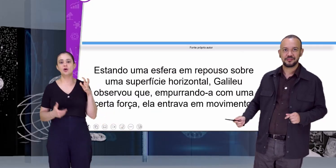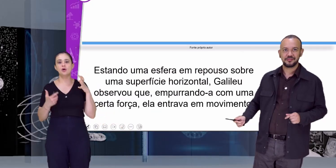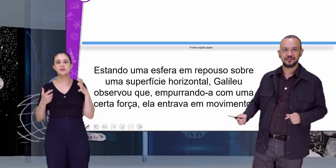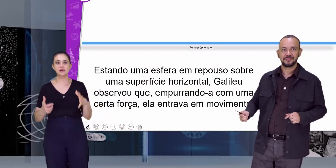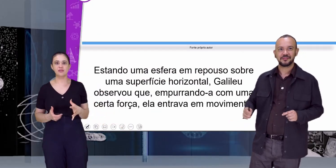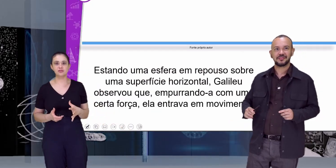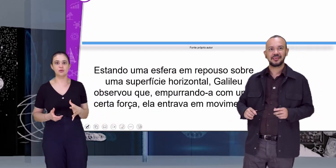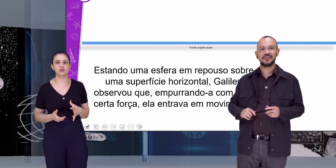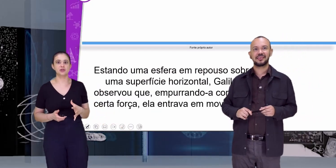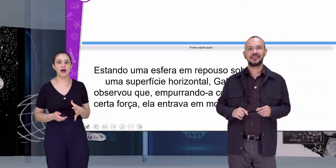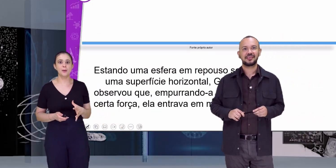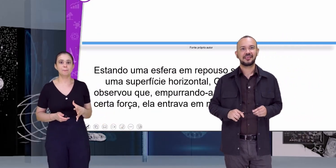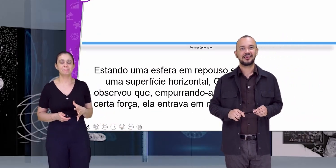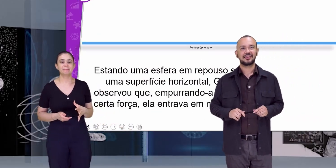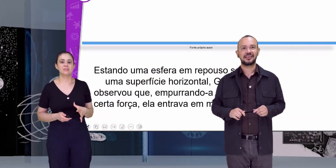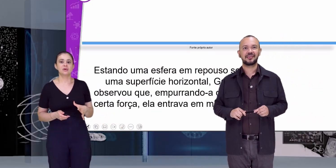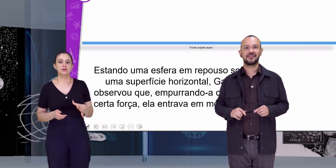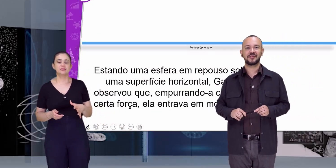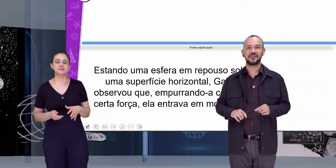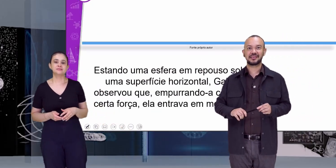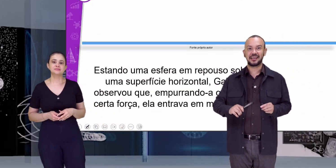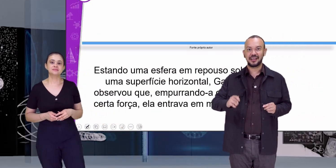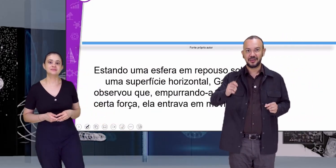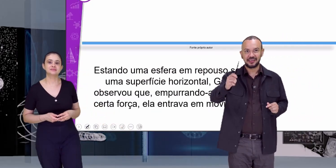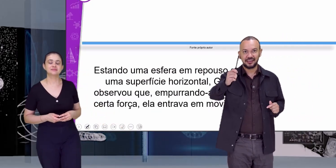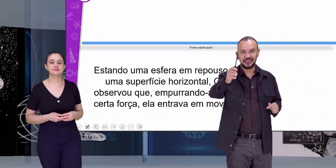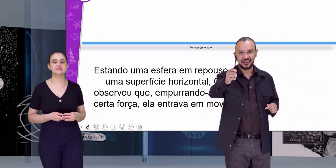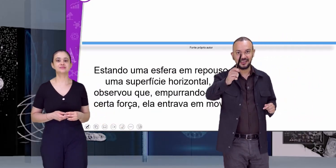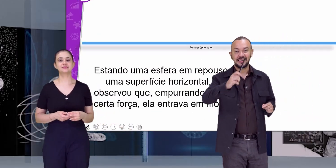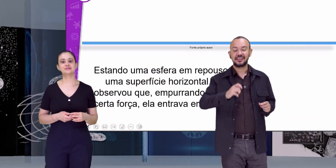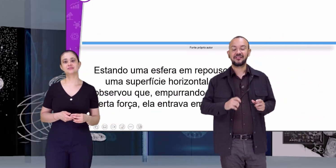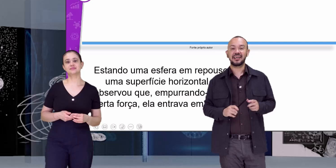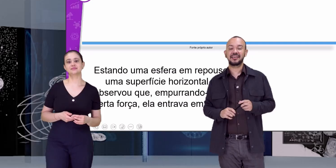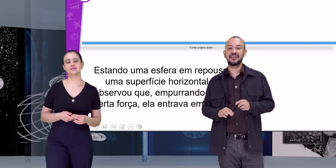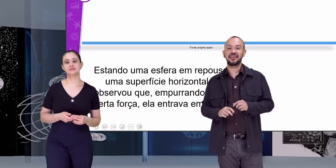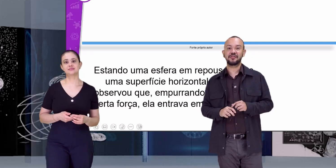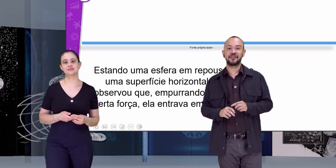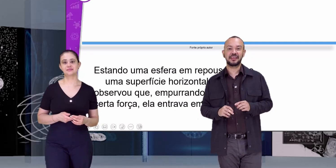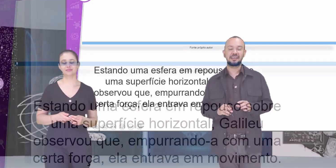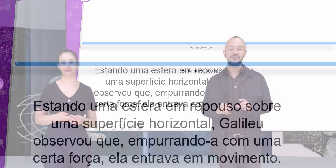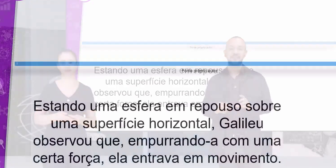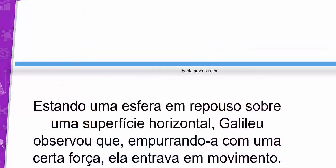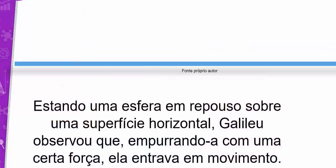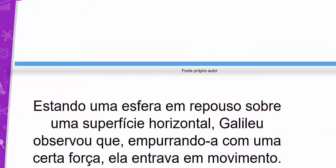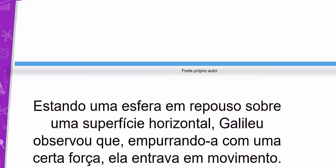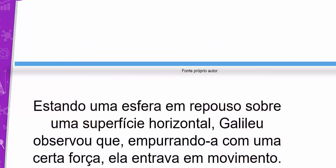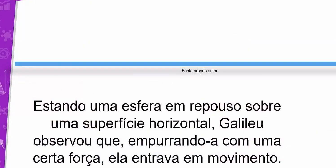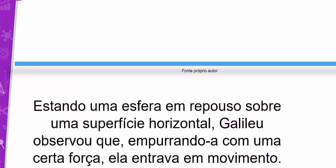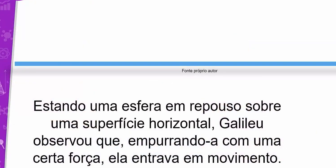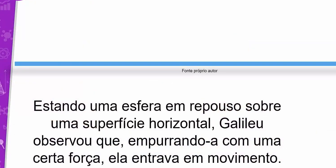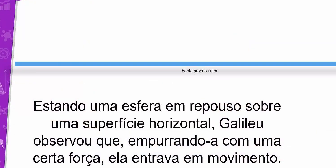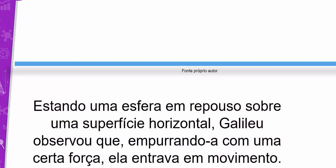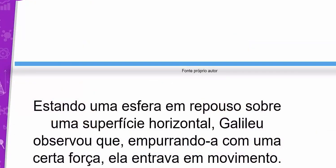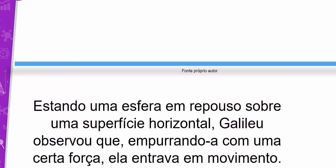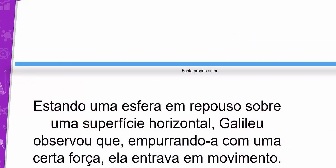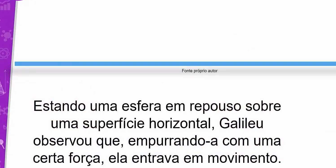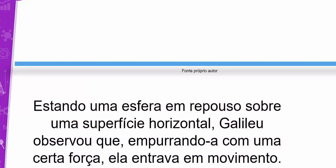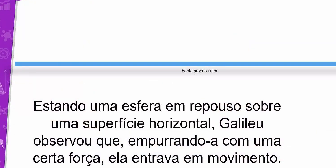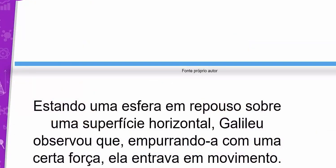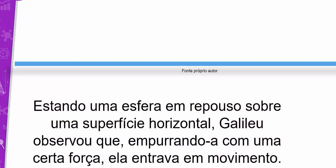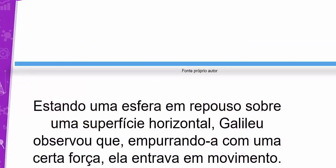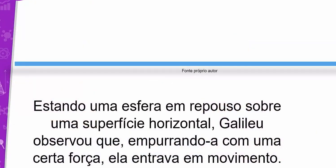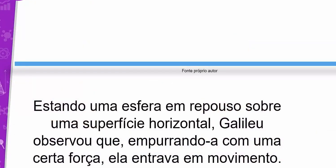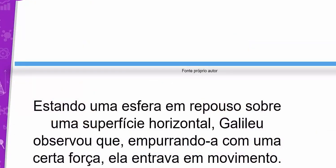de observações, tá? Então, vamos lá, manda na tela. Então, Galileu, ele foi aquele físico mais, no